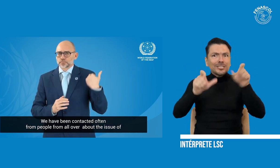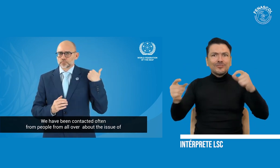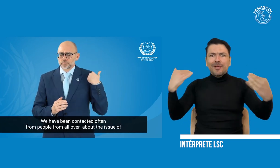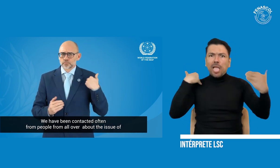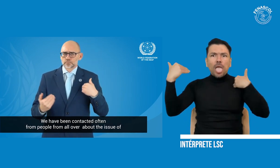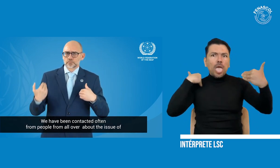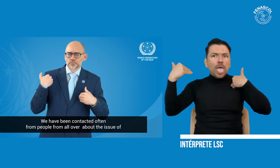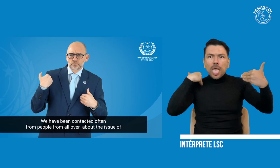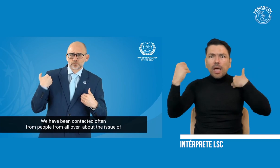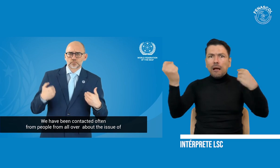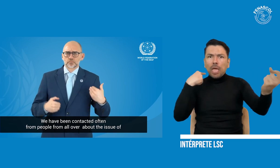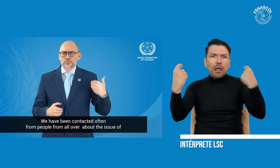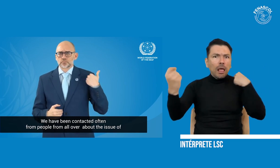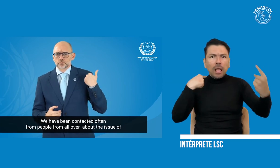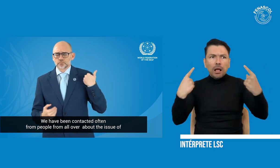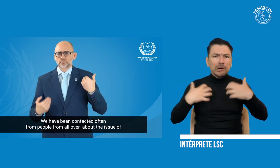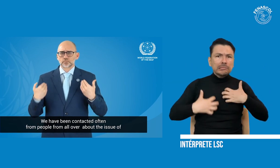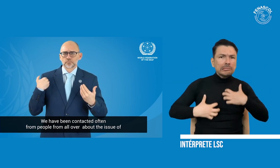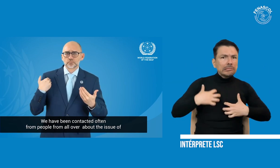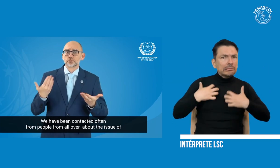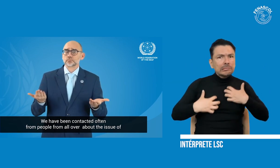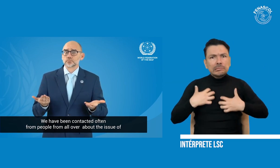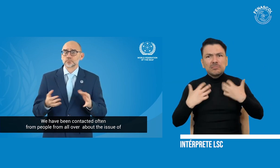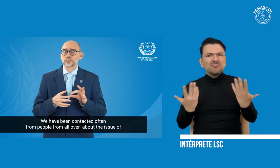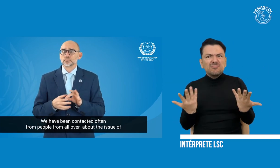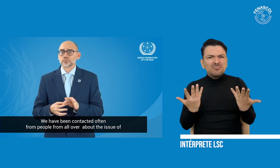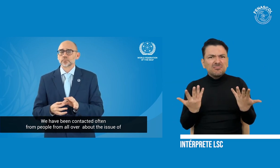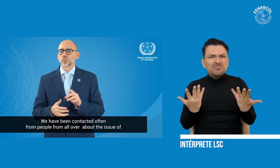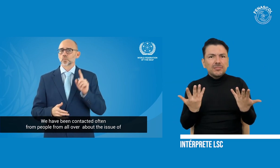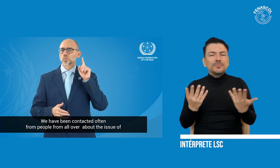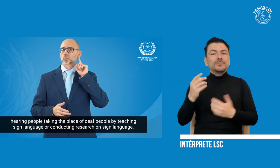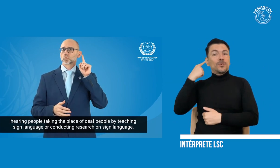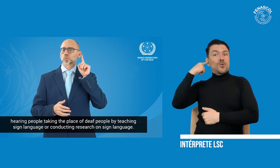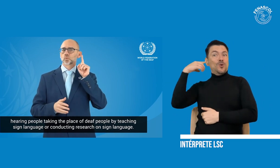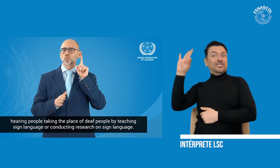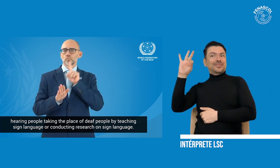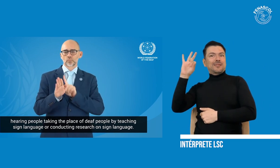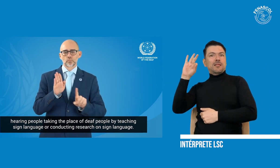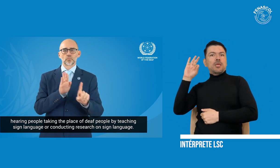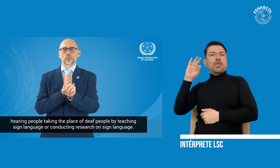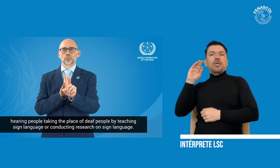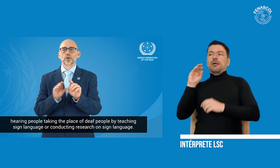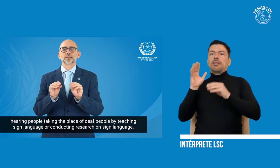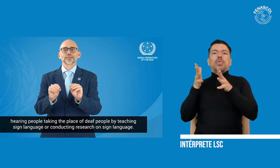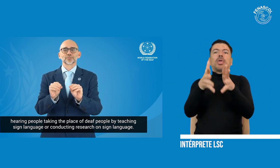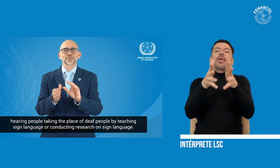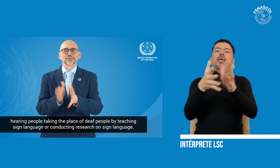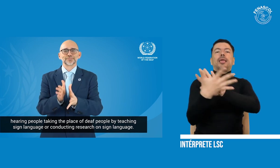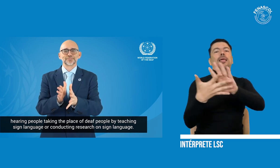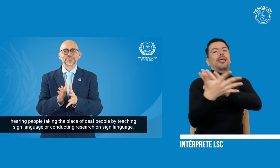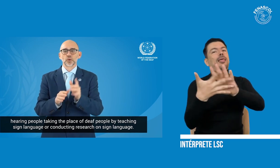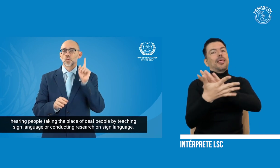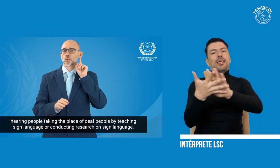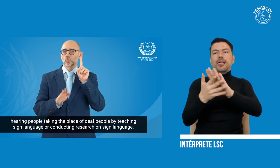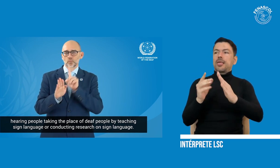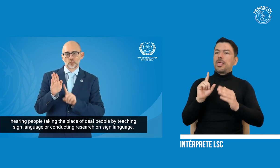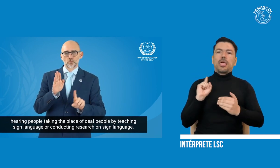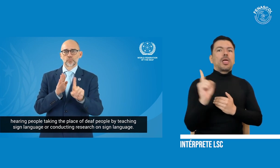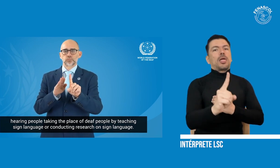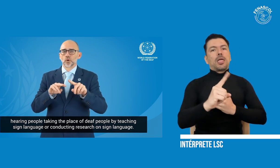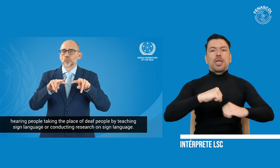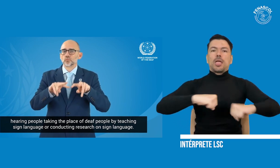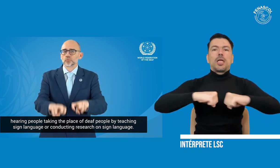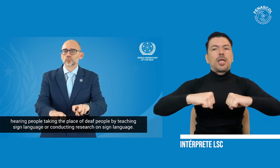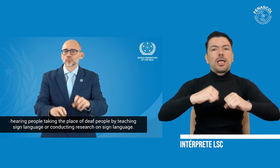notificado. Estoy hablando de los casos en que una persona oyente toma el lugar de una persona sorda enseñando lengua de